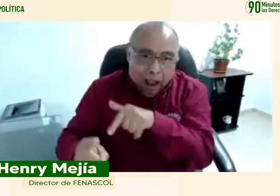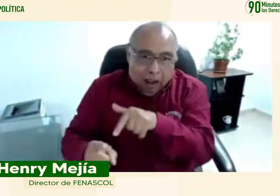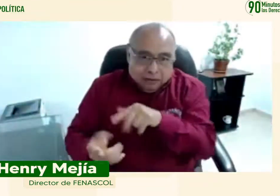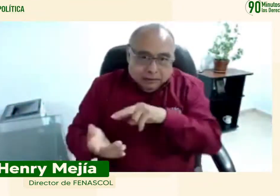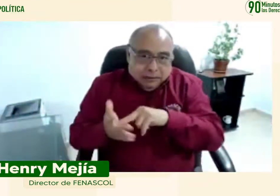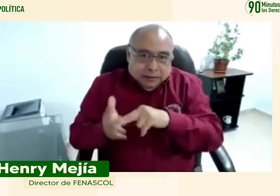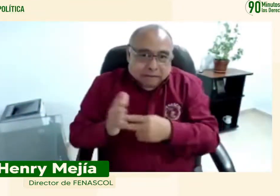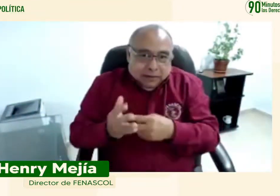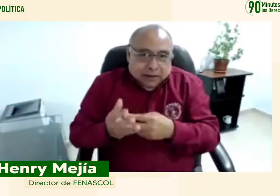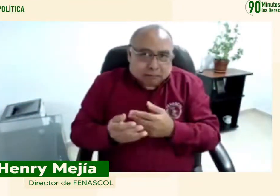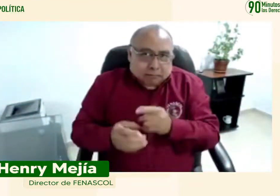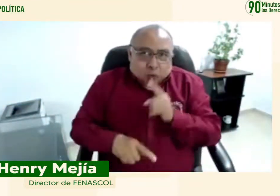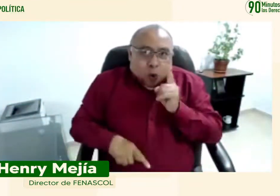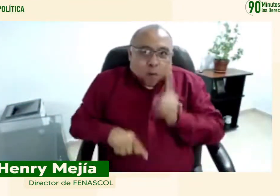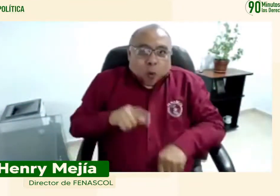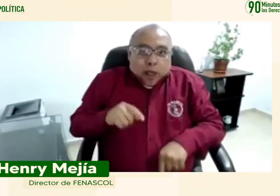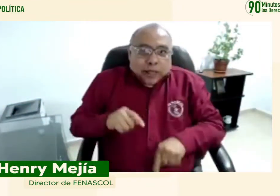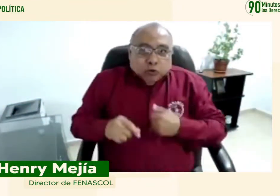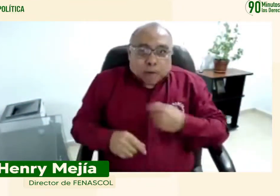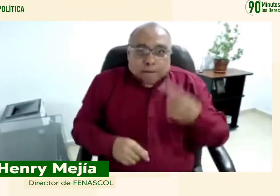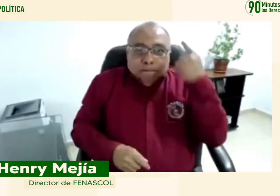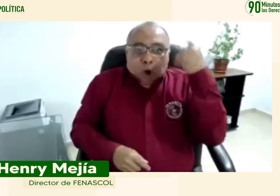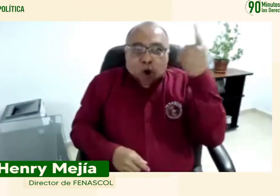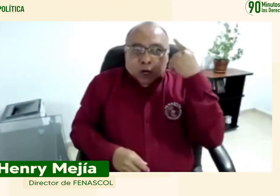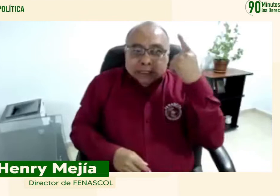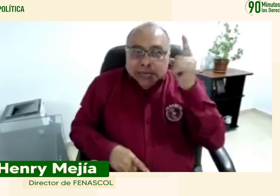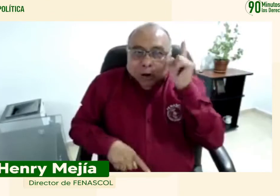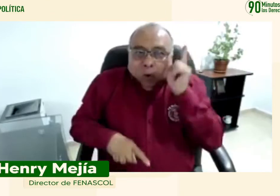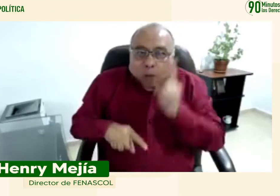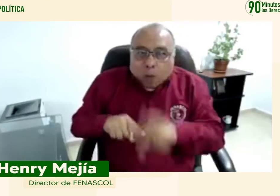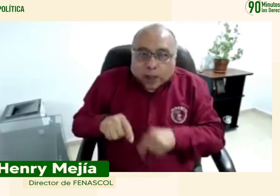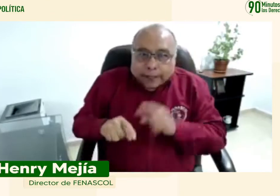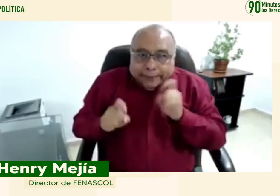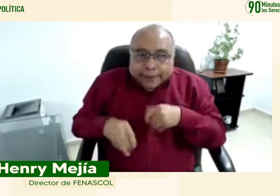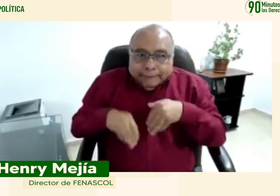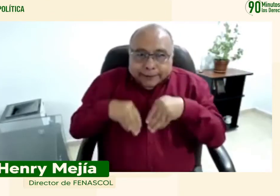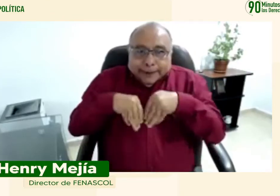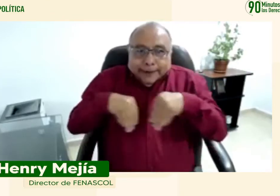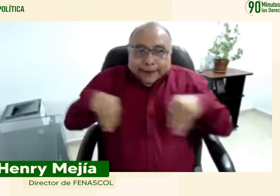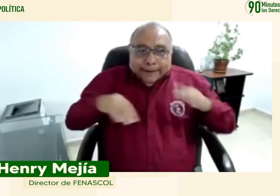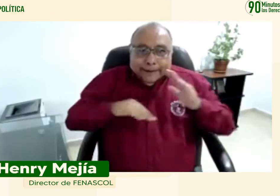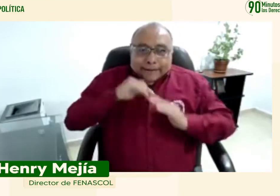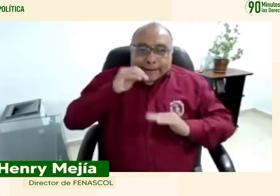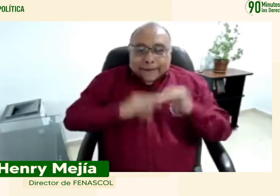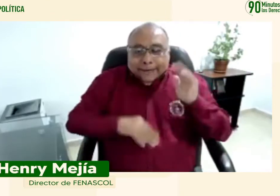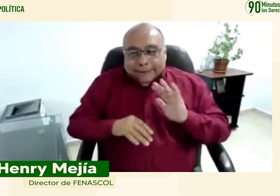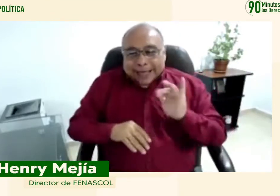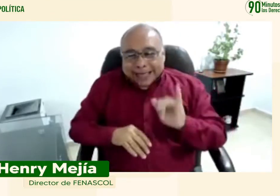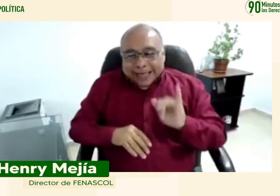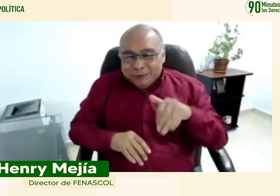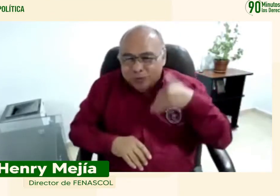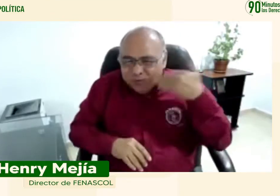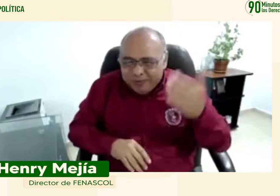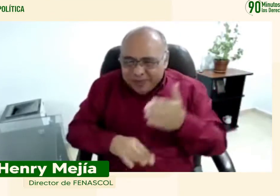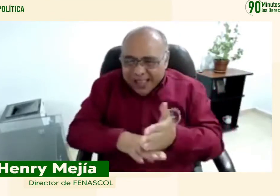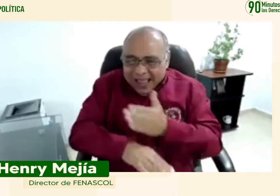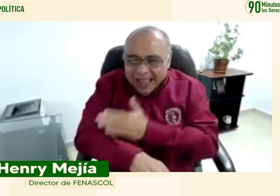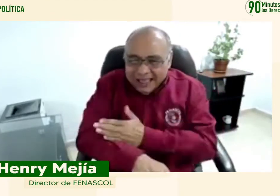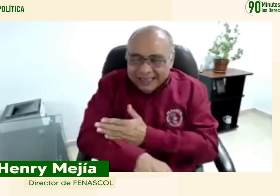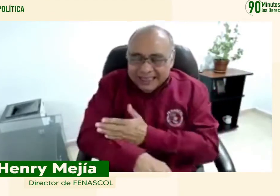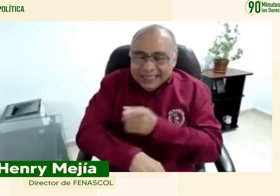y hace una incidencia entonces nosotros digamos que no tener una postura política es un poco